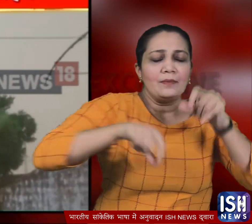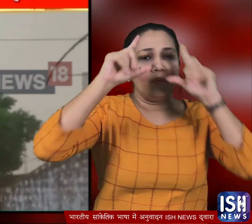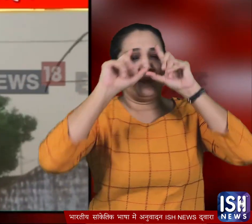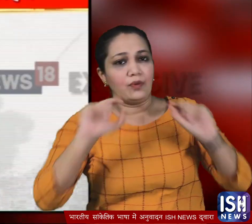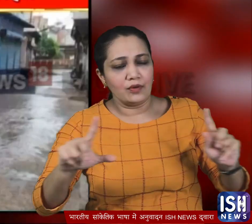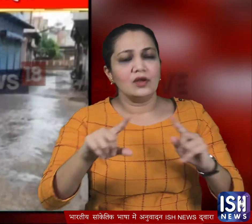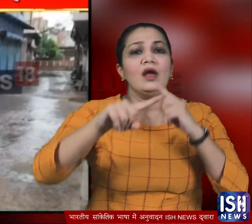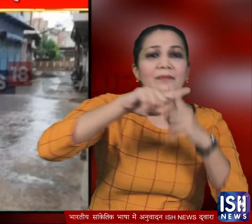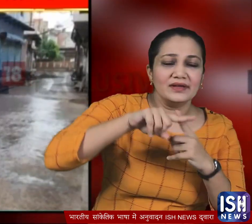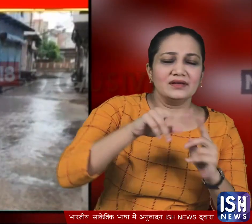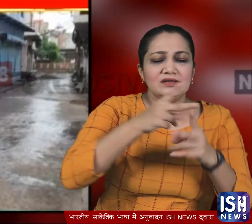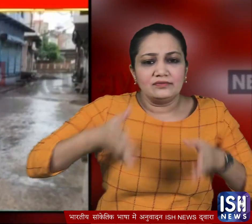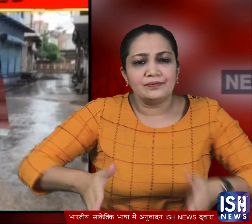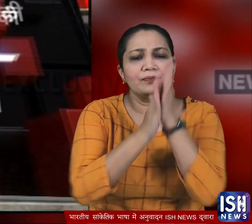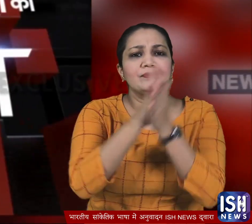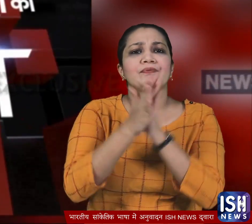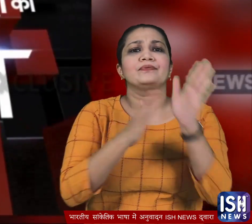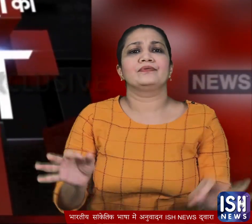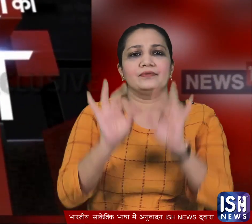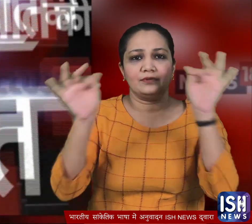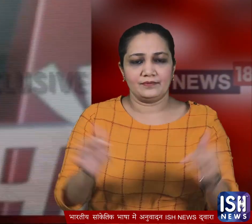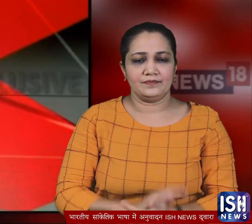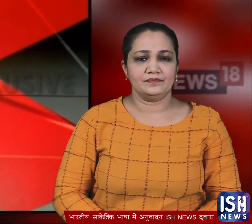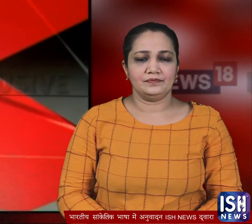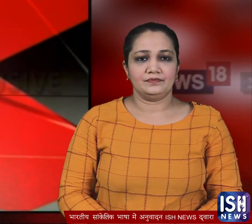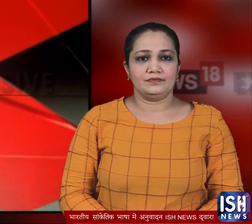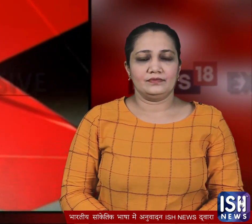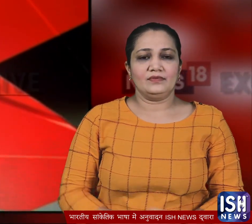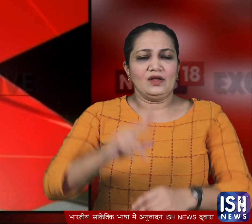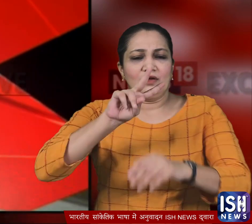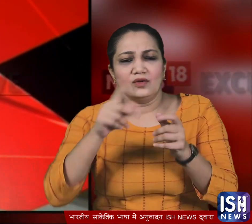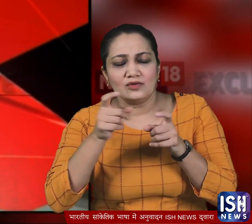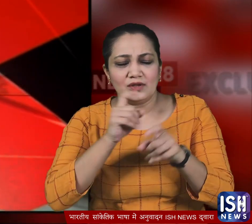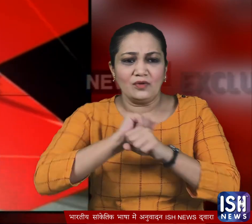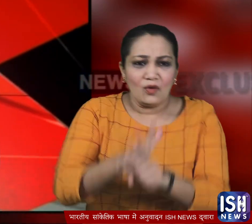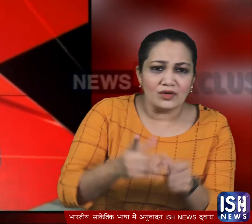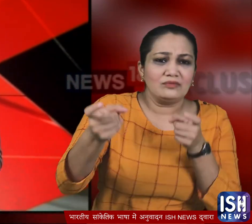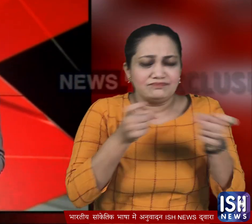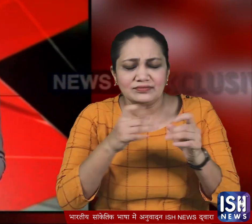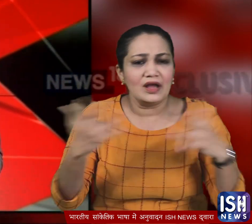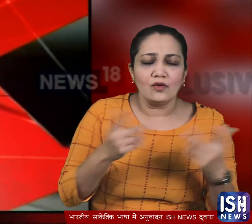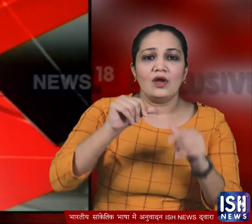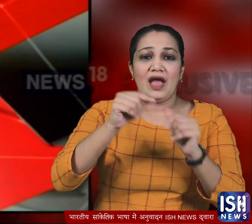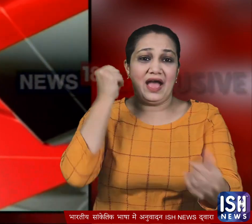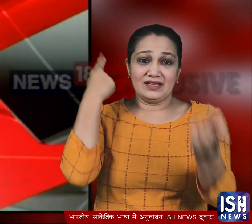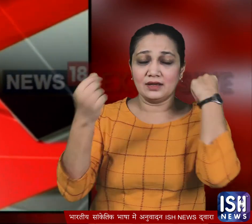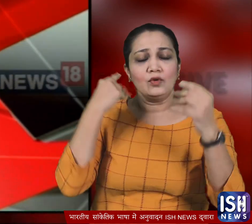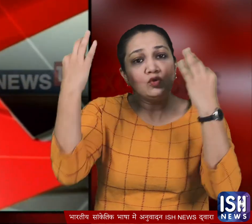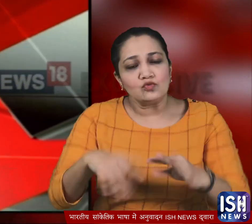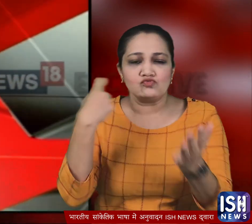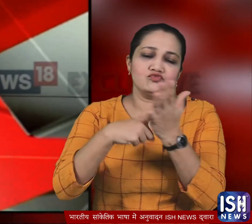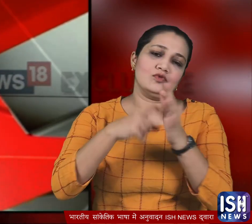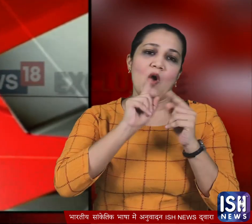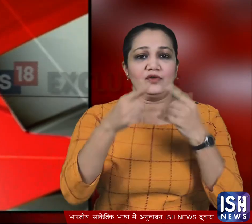सुकून महसूस किया तो दूसरी तरफ सड़कें सुनसान दिखाई दी। कोरोना को काबू करने के लिए असम में नए दिशा निर्देश जारी कर दिए